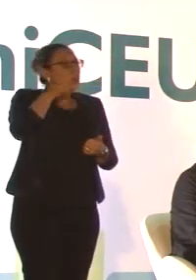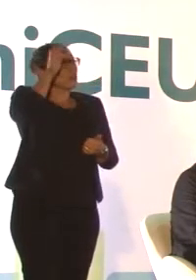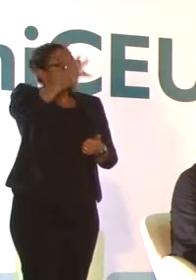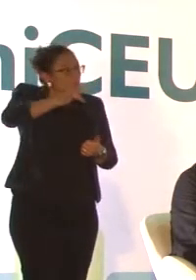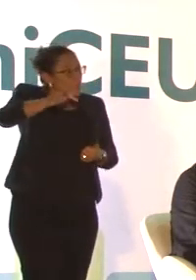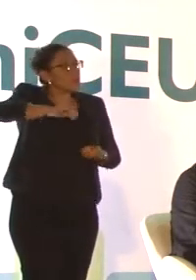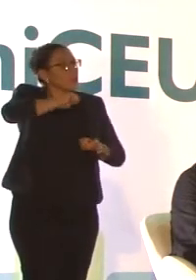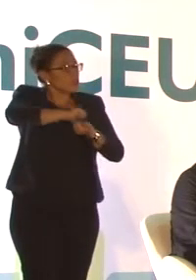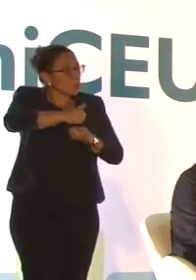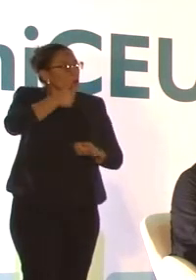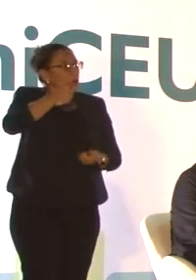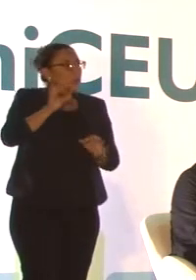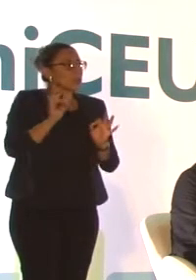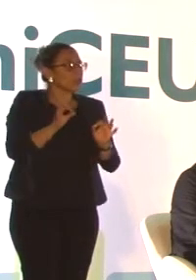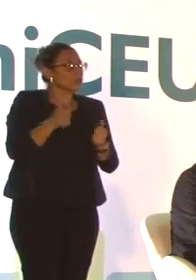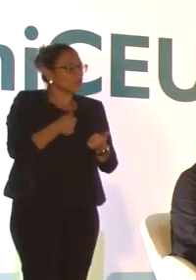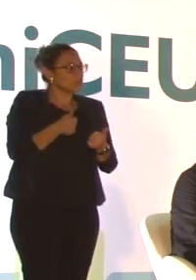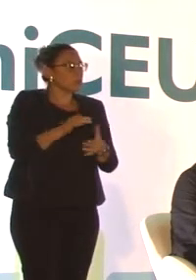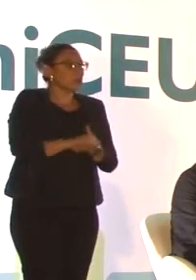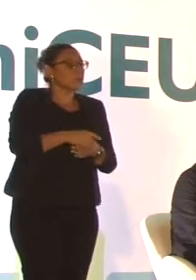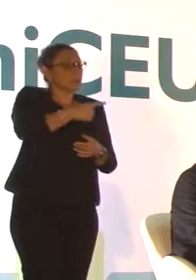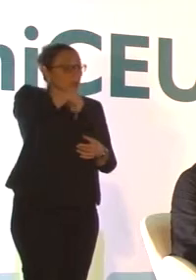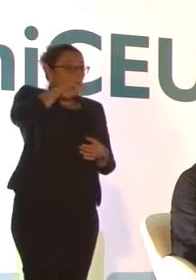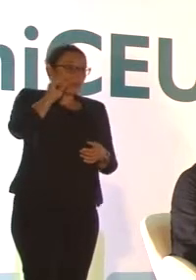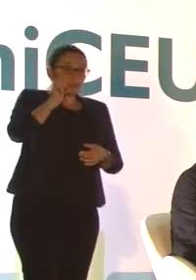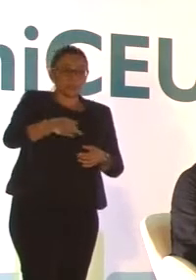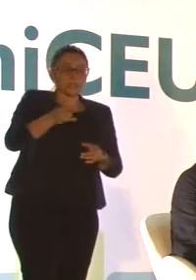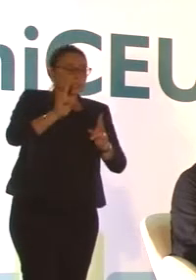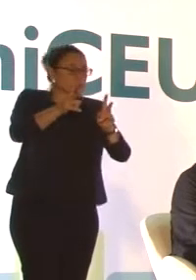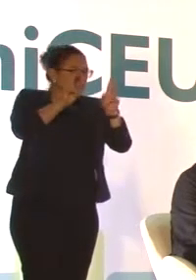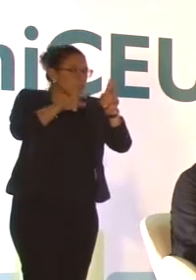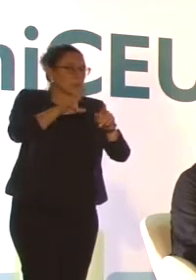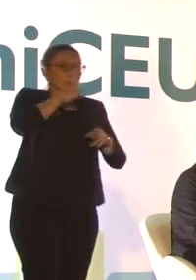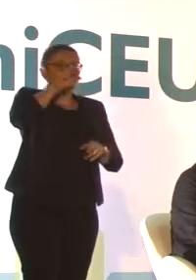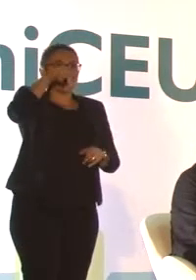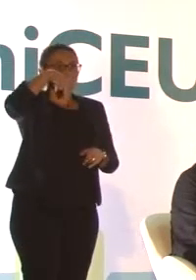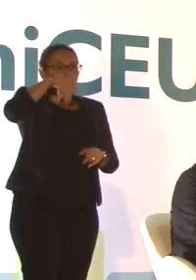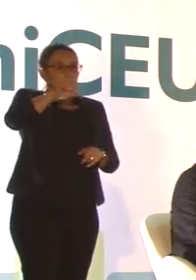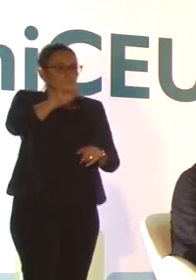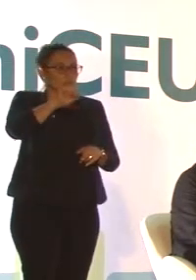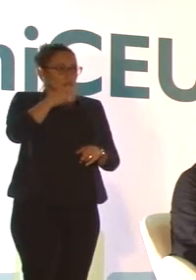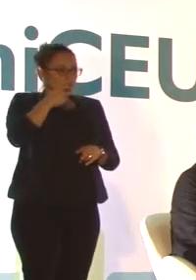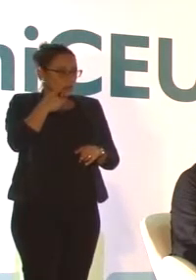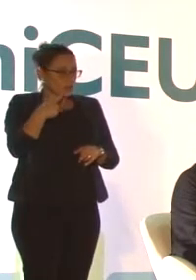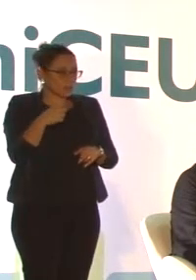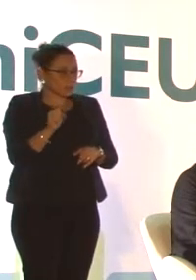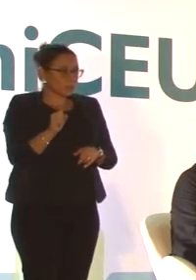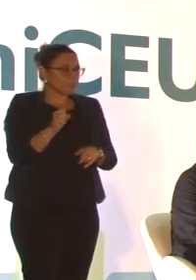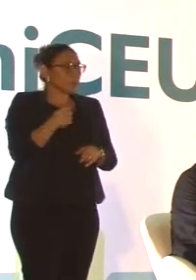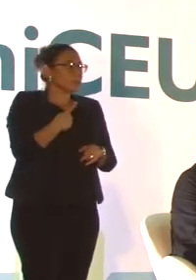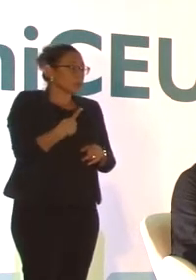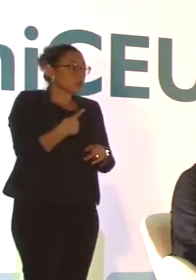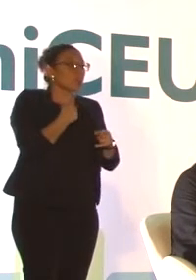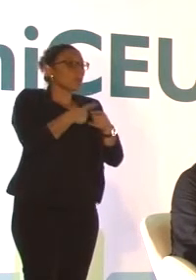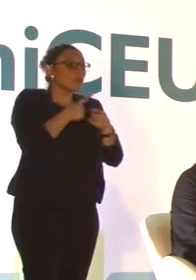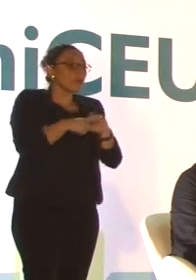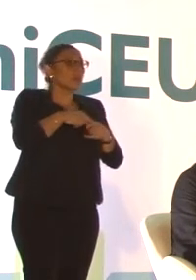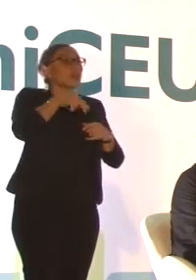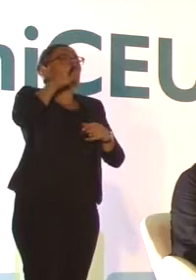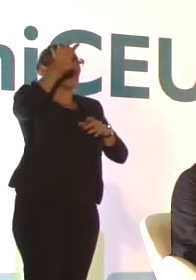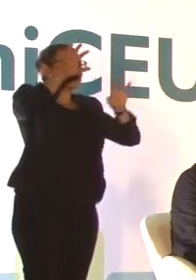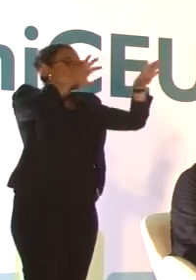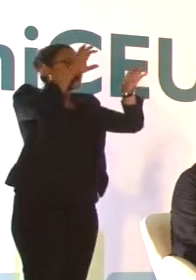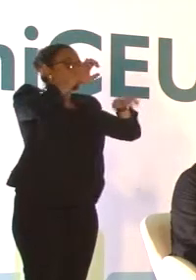Nós vivenciamos isso na Unesp pelo simples fato da Unesp estar distribuída no estado de São Paulo